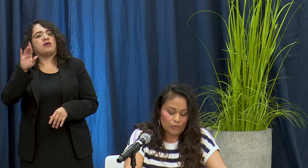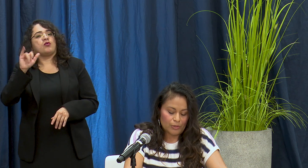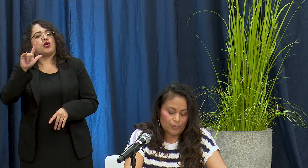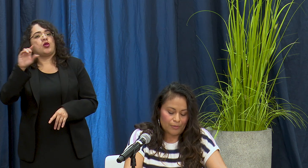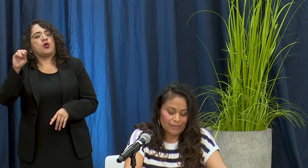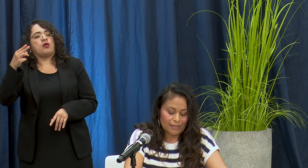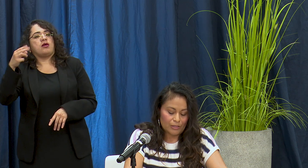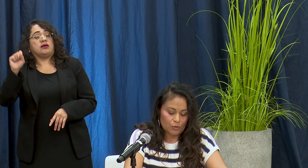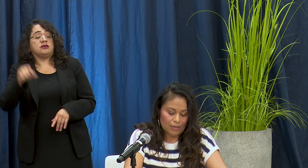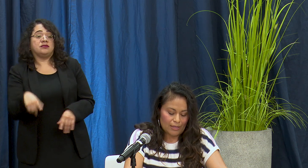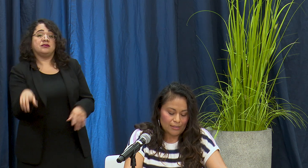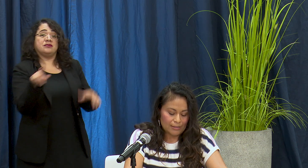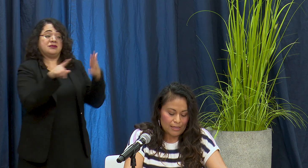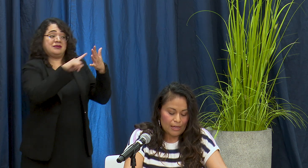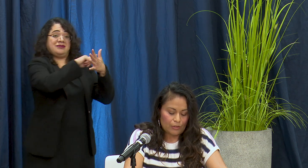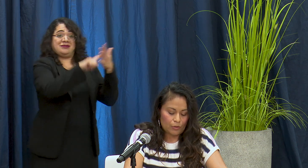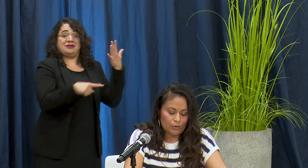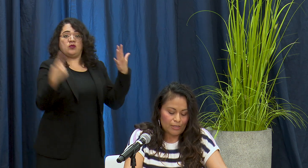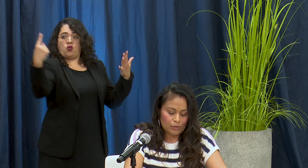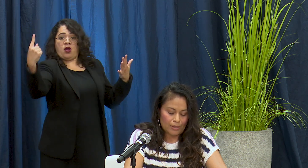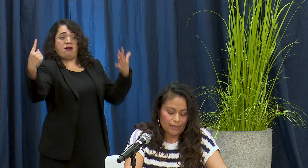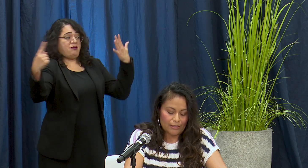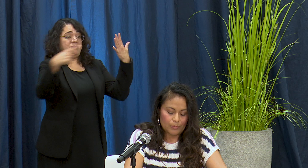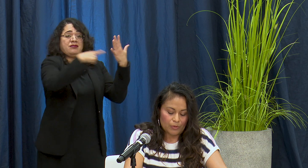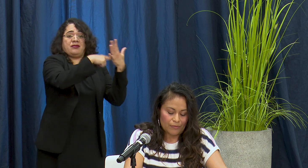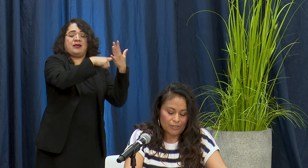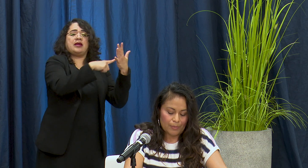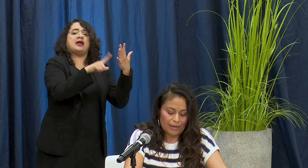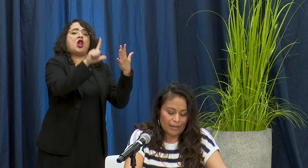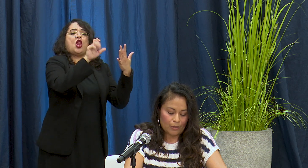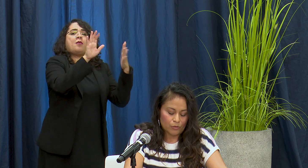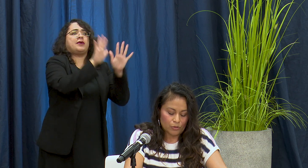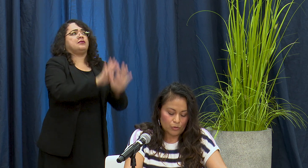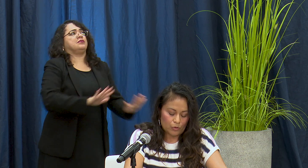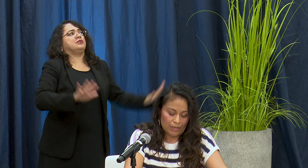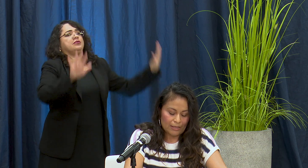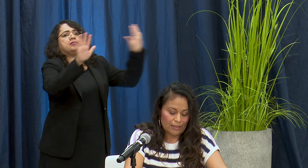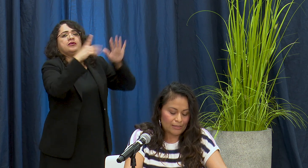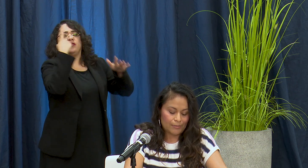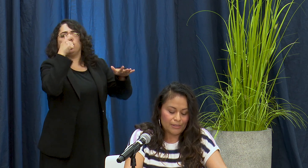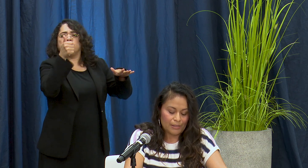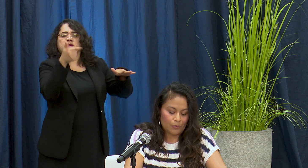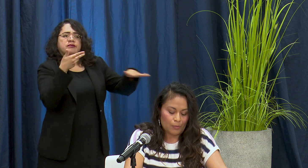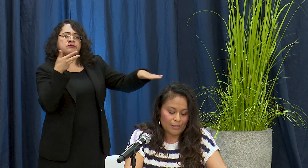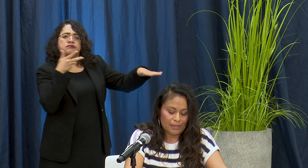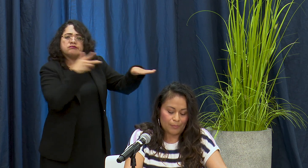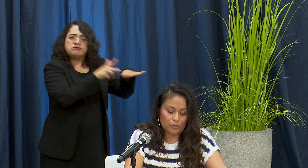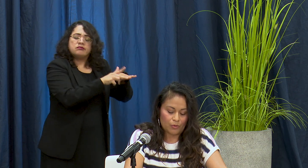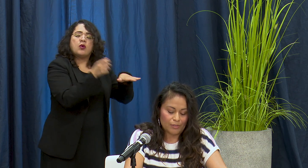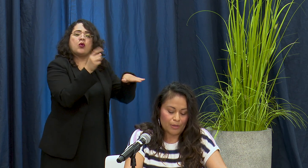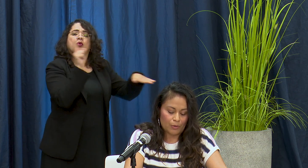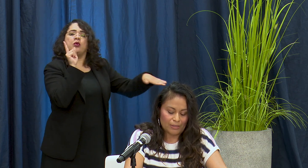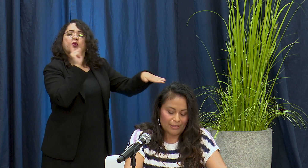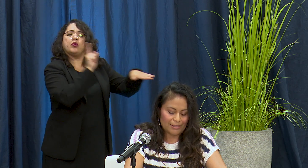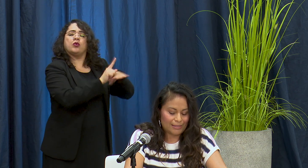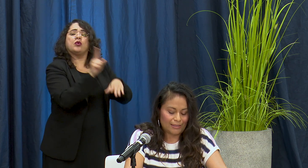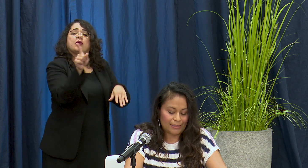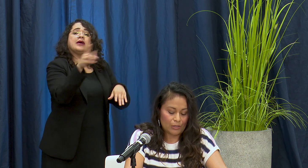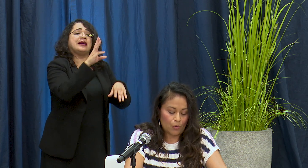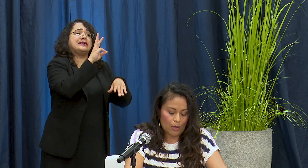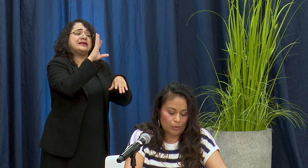5 sitios de pruebas adicionales en toda la ciudad disponibles para aquellos que exhiben síntomas y personas